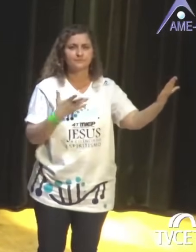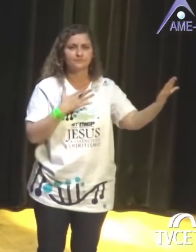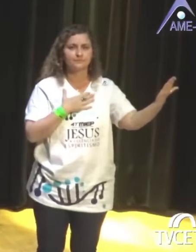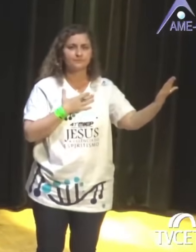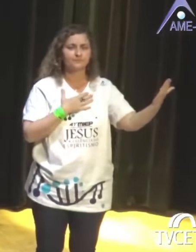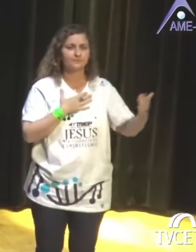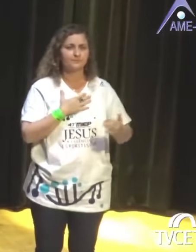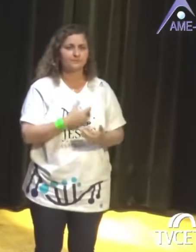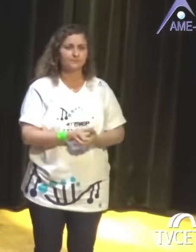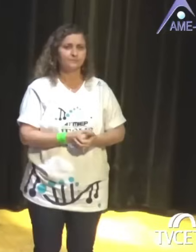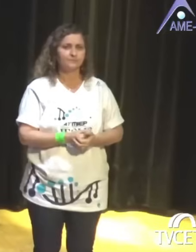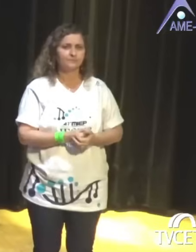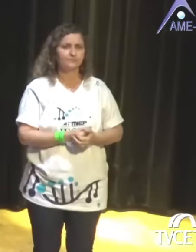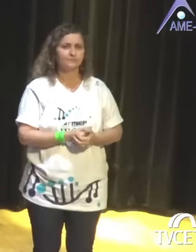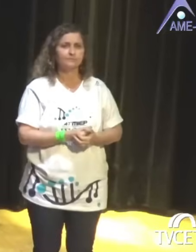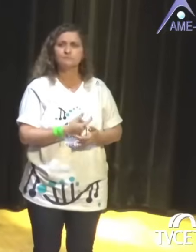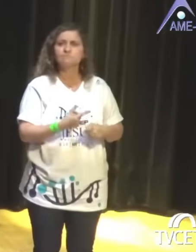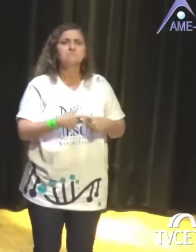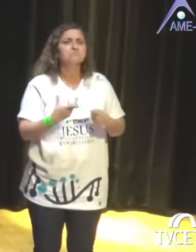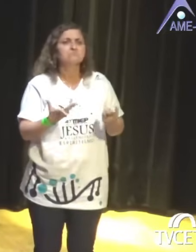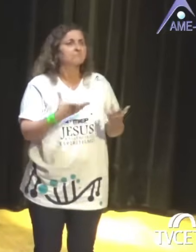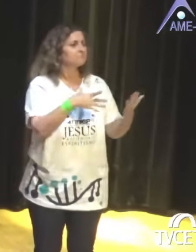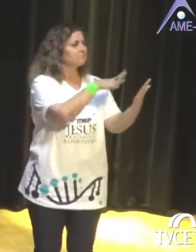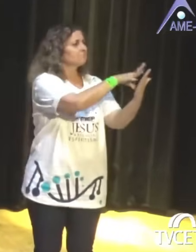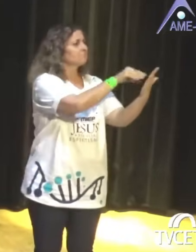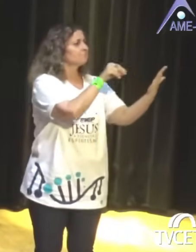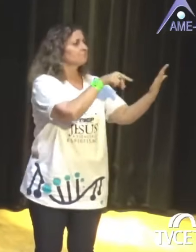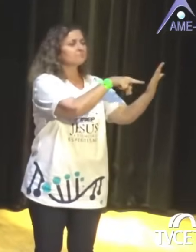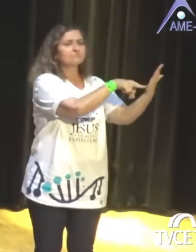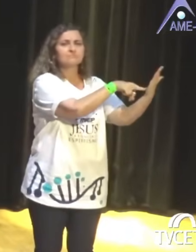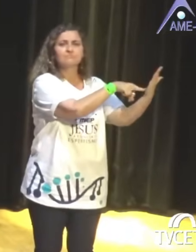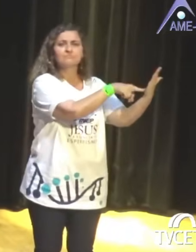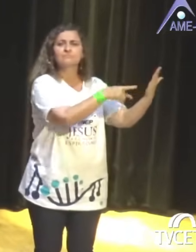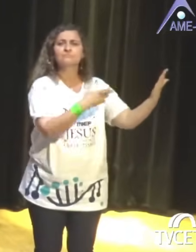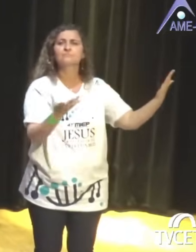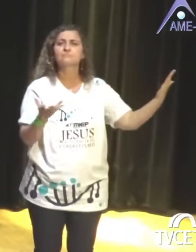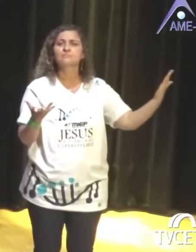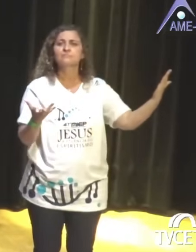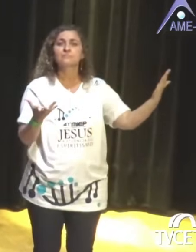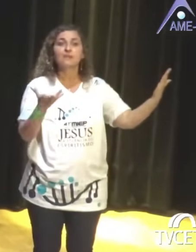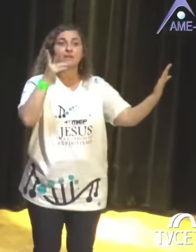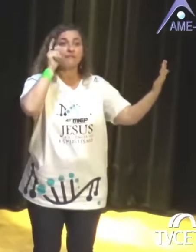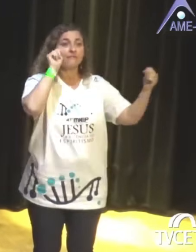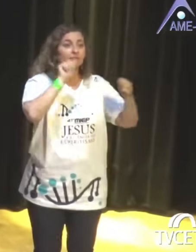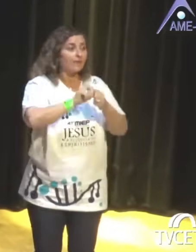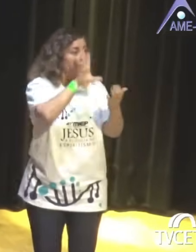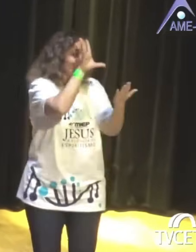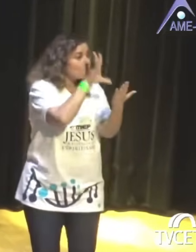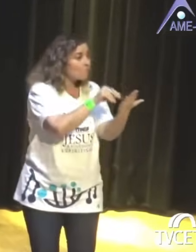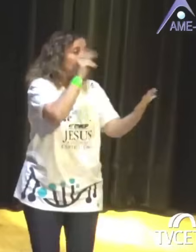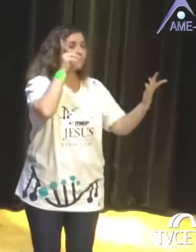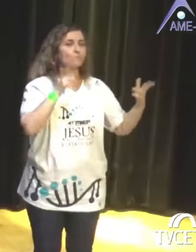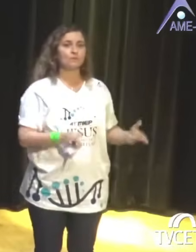molde para que que você tem um molde para fazer